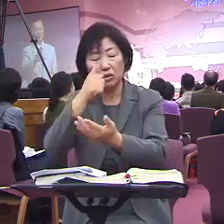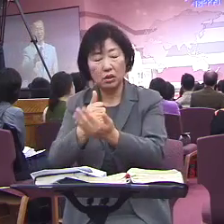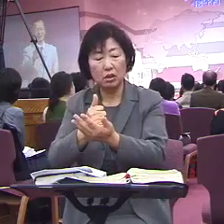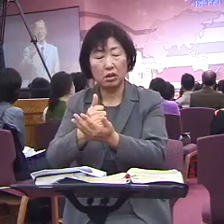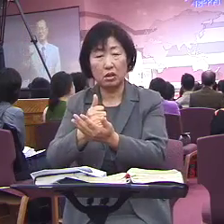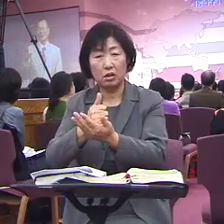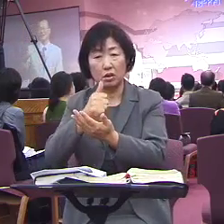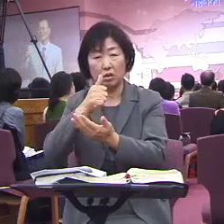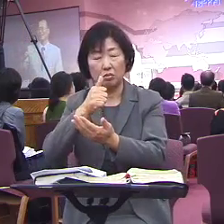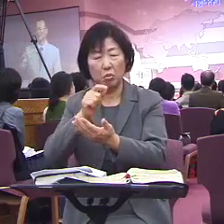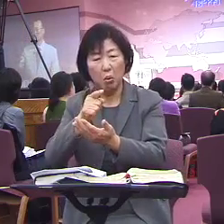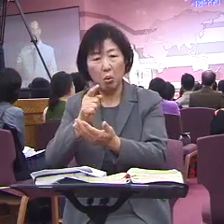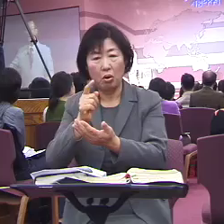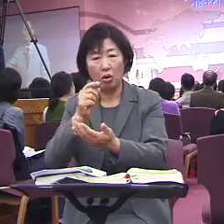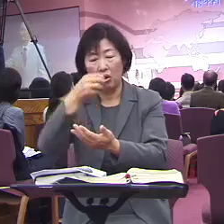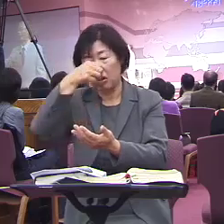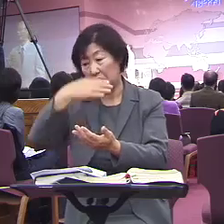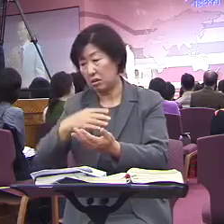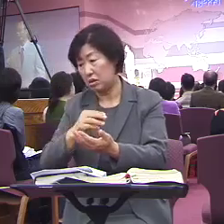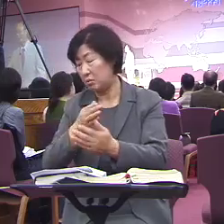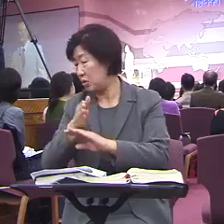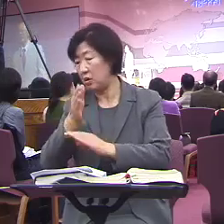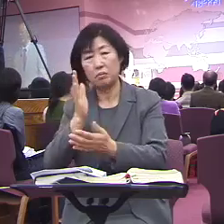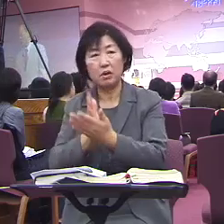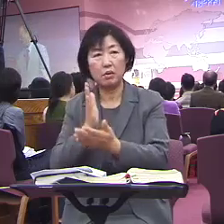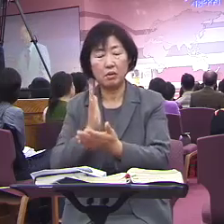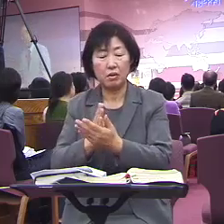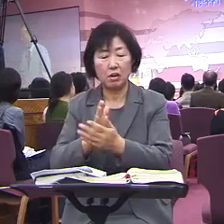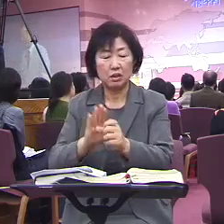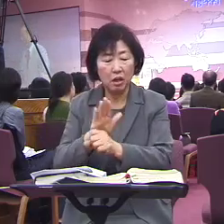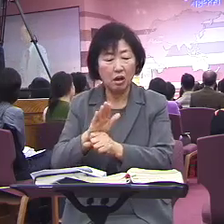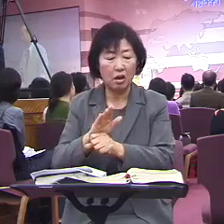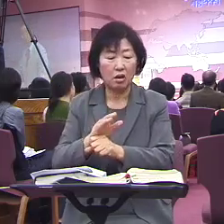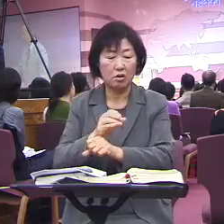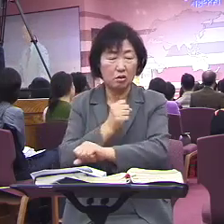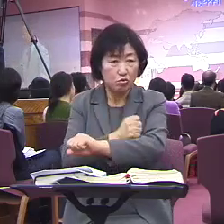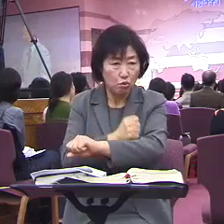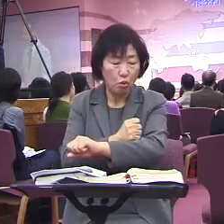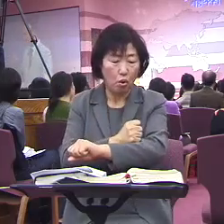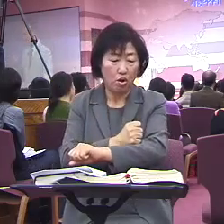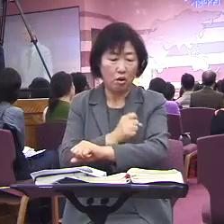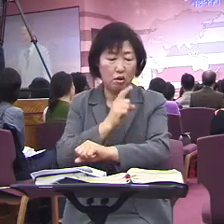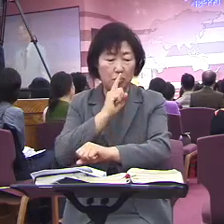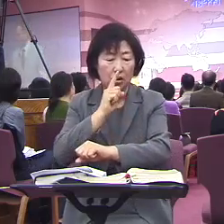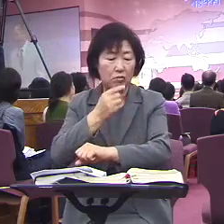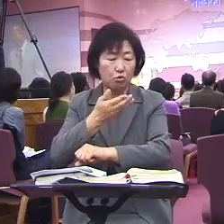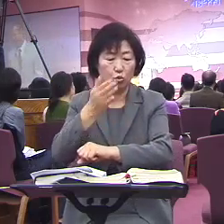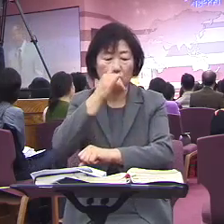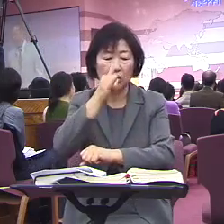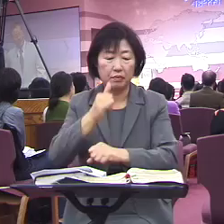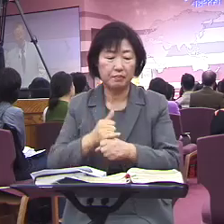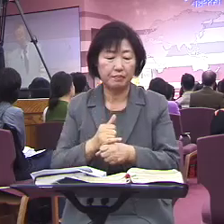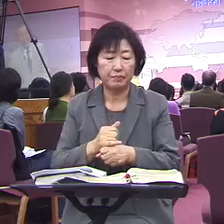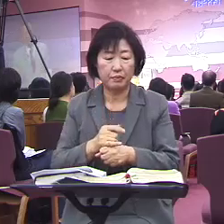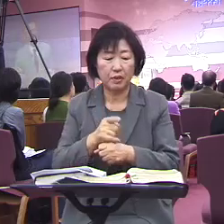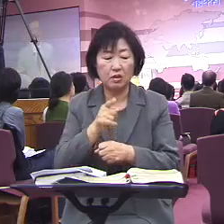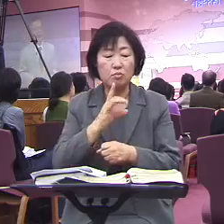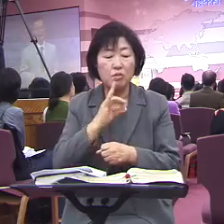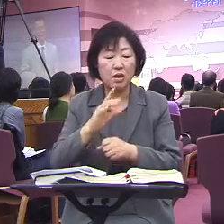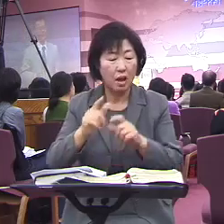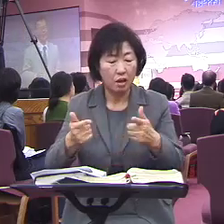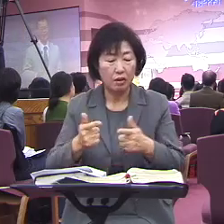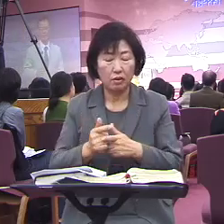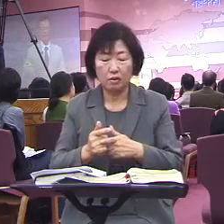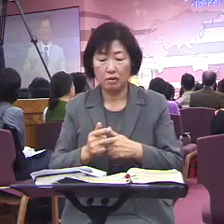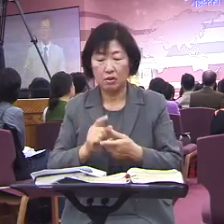말고 그를 살리기 위해서 사랑으로 노고하라, 수고하라는 말씀을 주시고 있고요. 근데 이것뿐만은 아닌